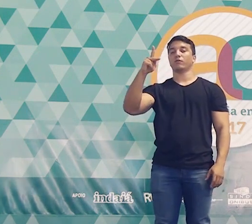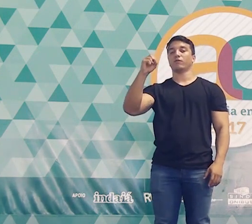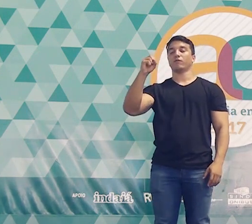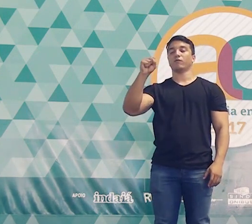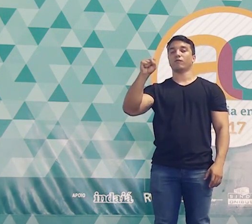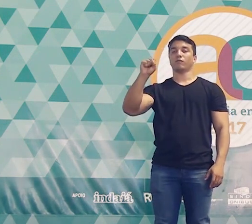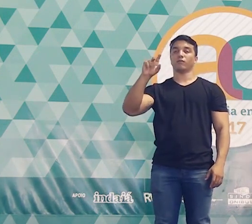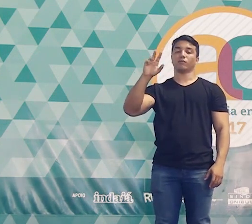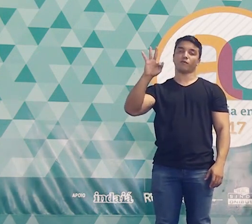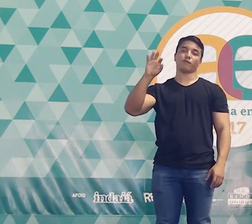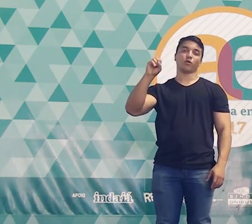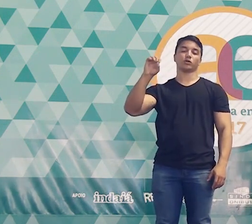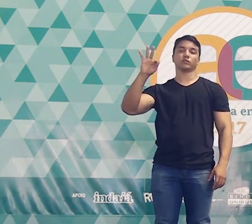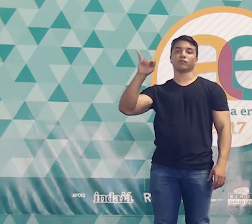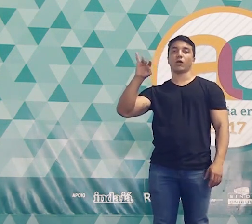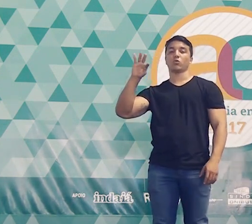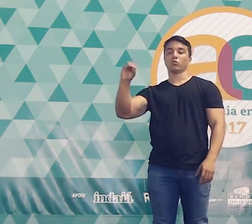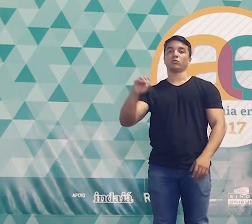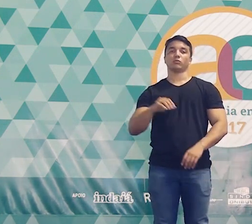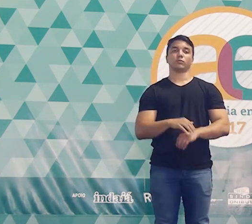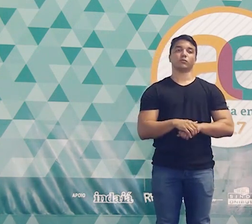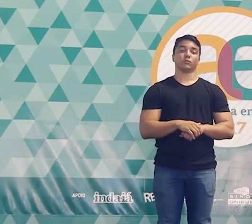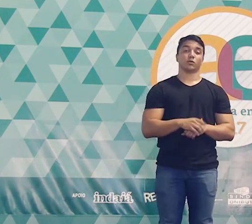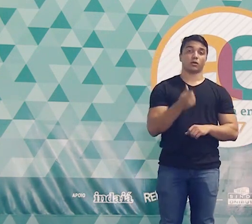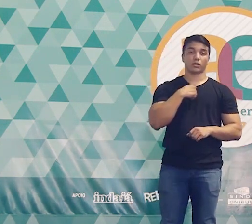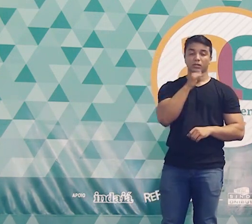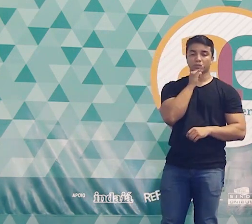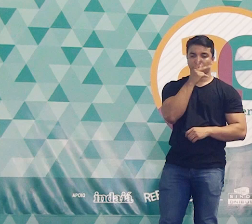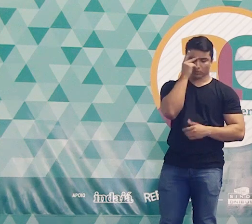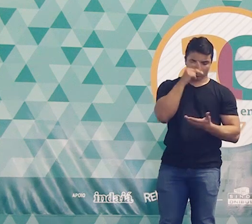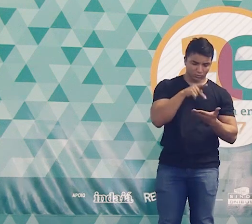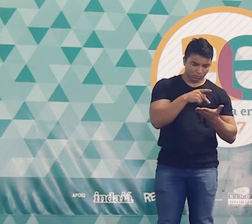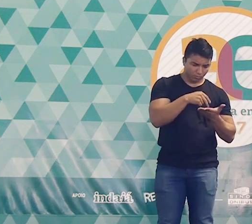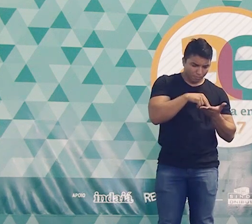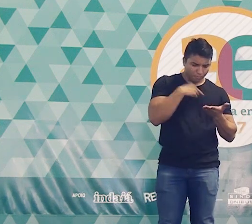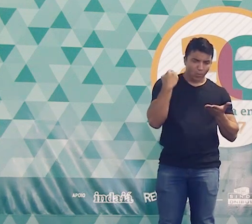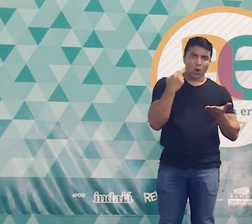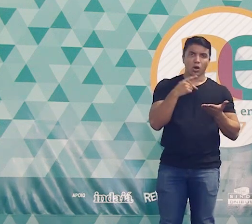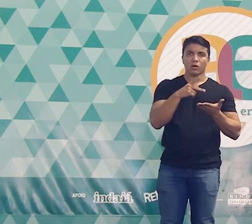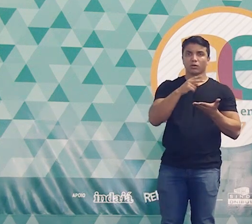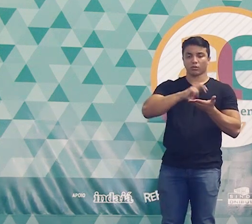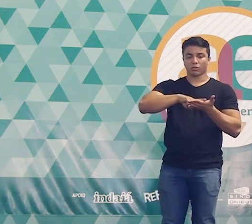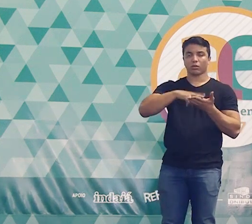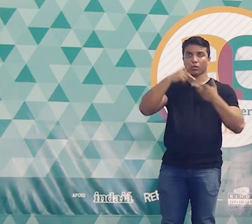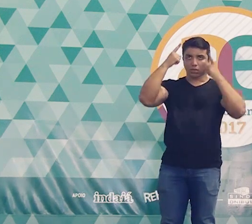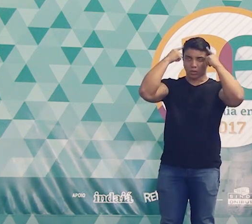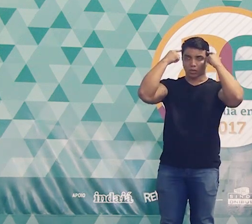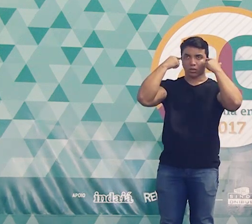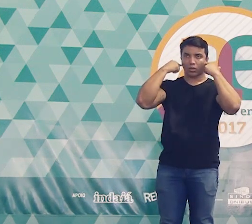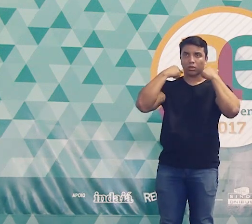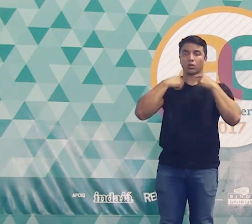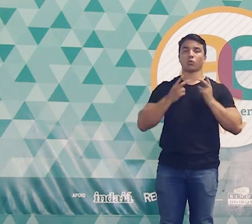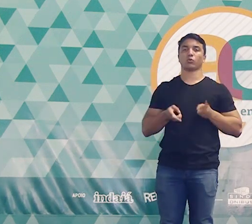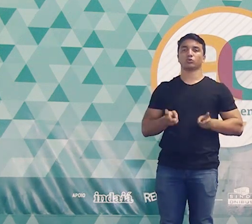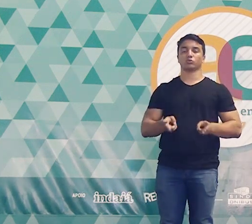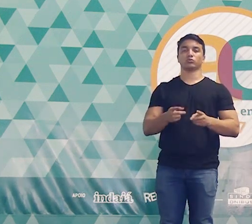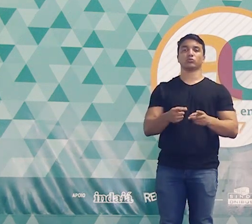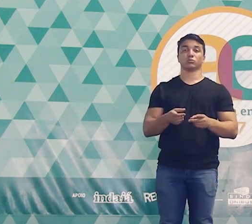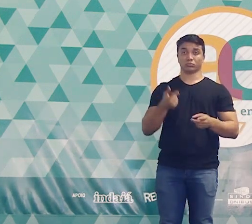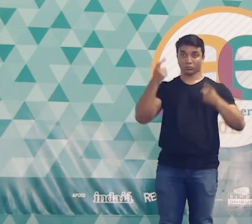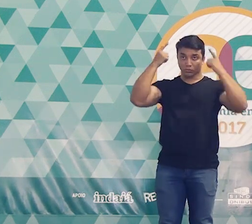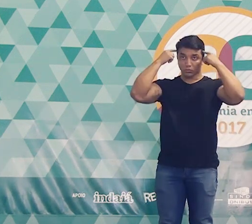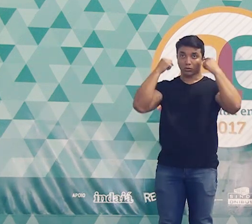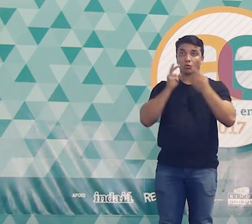trifosfato. É verdade que quando uma pessoa morre, o cabelo continua crescendo por um tempo? Sim.